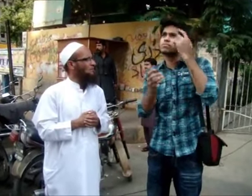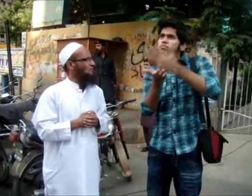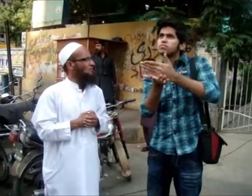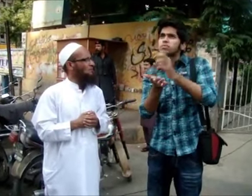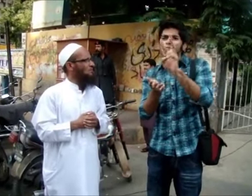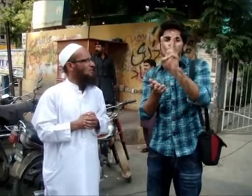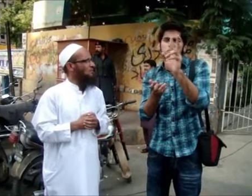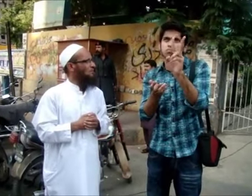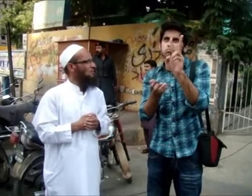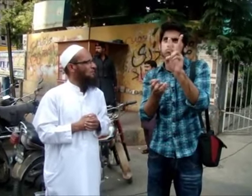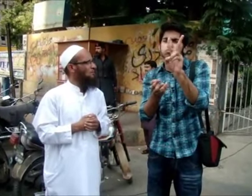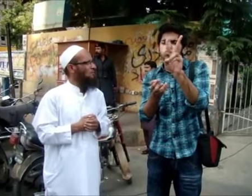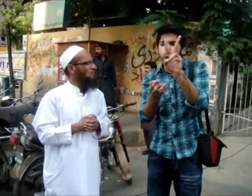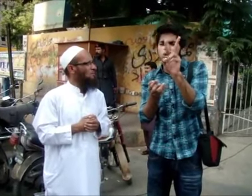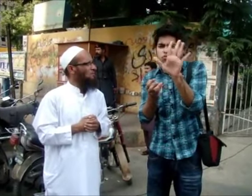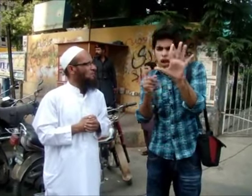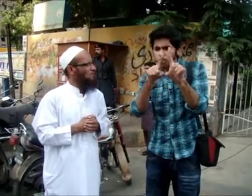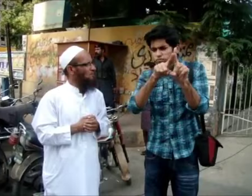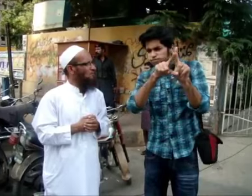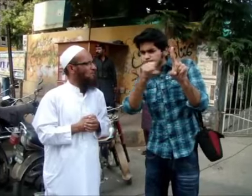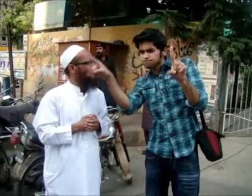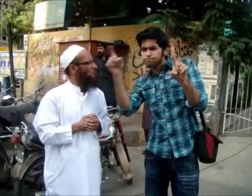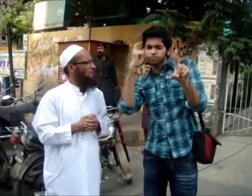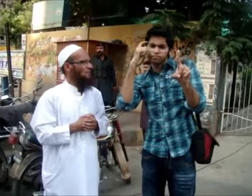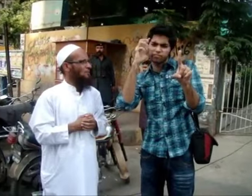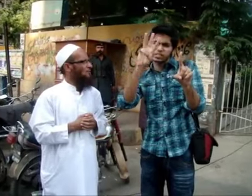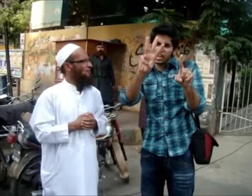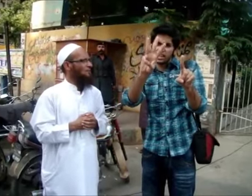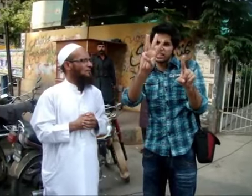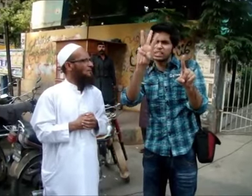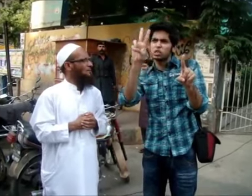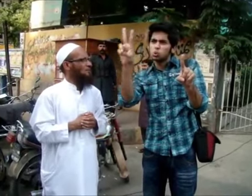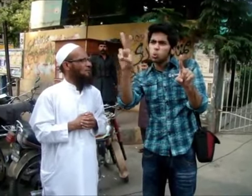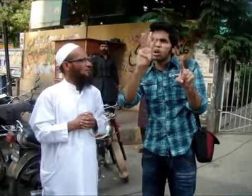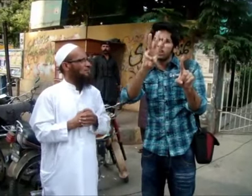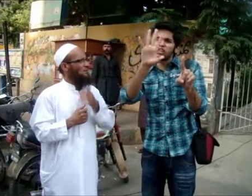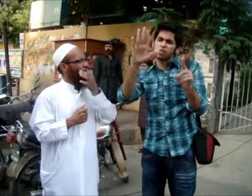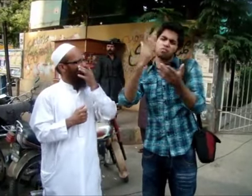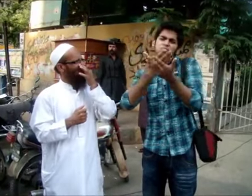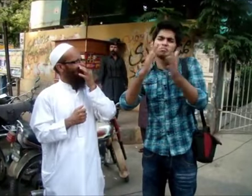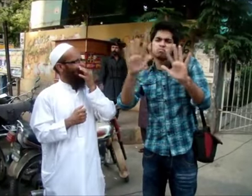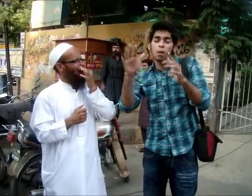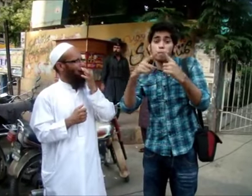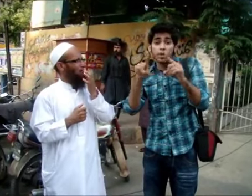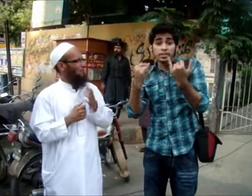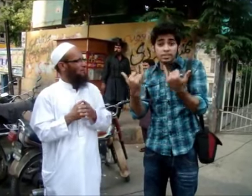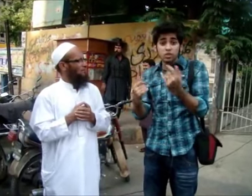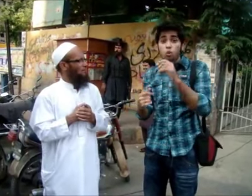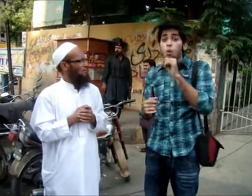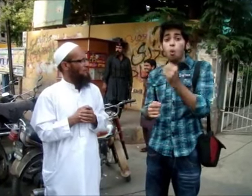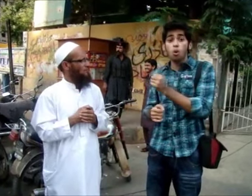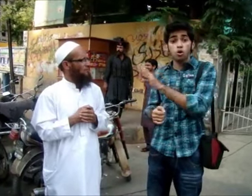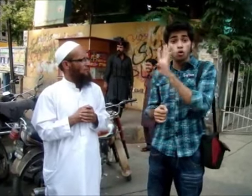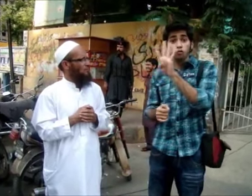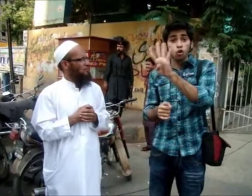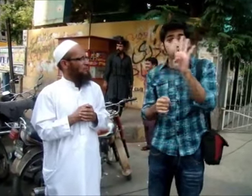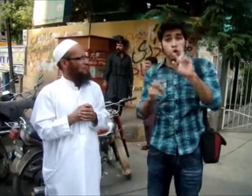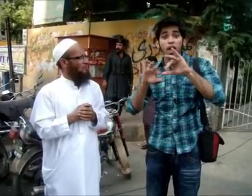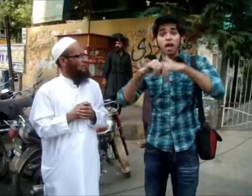है। शायद लेवल पे अगर को मुझे आज अंदाज़ा होना चाहिए था कि कम से कम हो तो 400-500 बंदे तो होना चाहिए था।